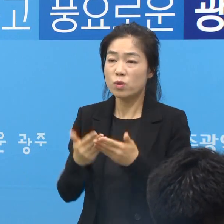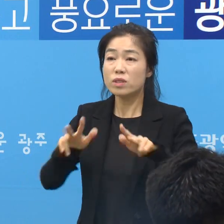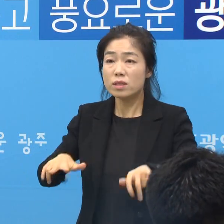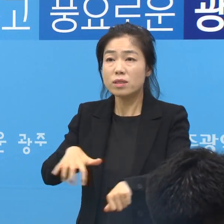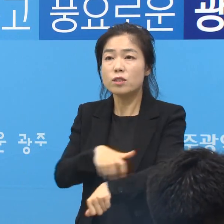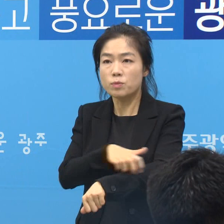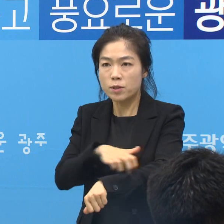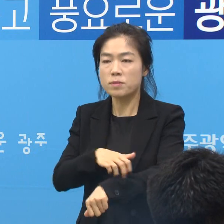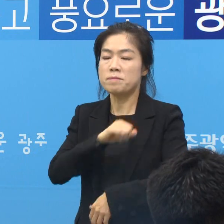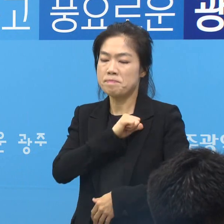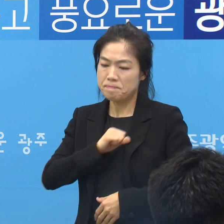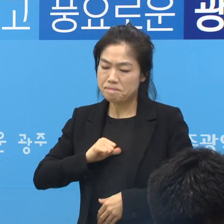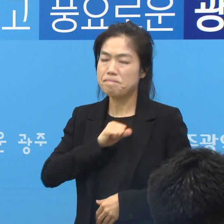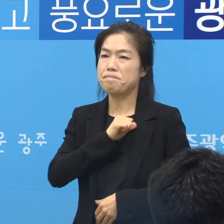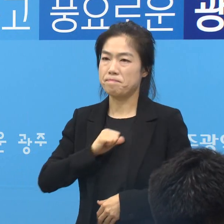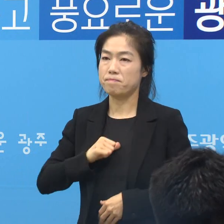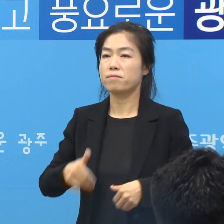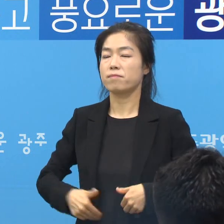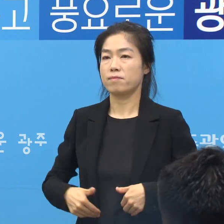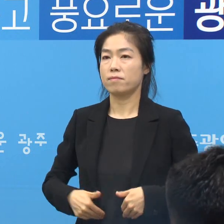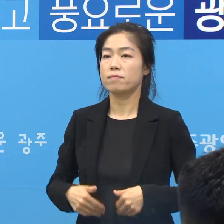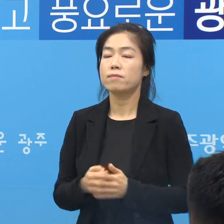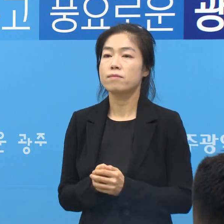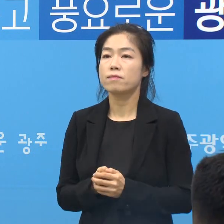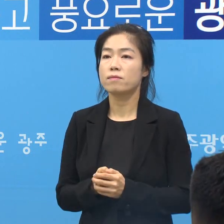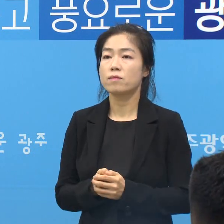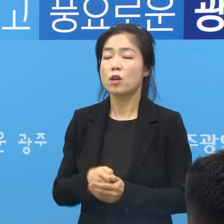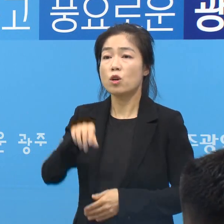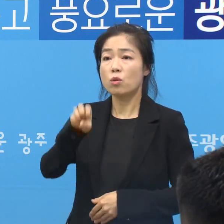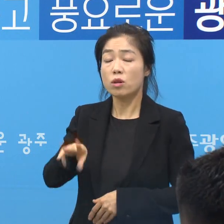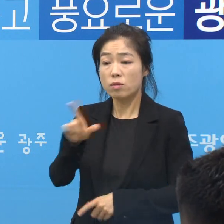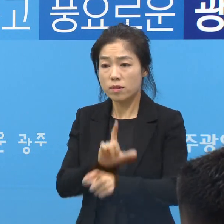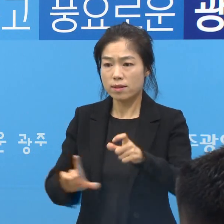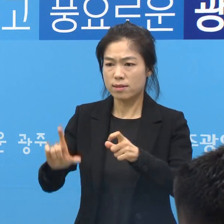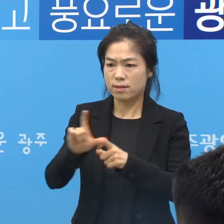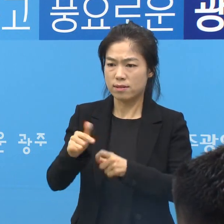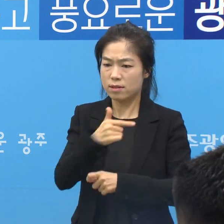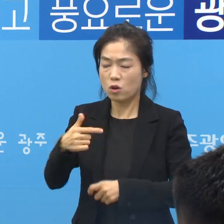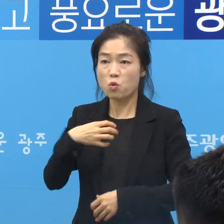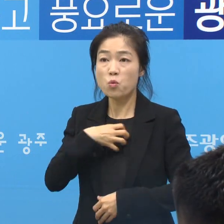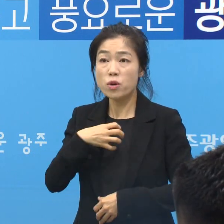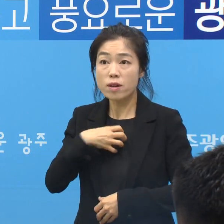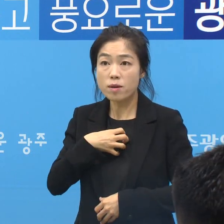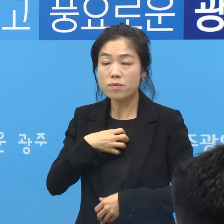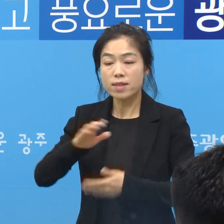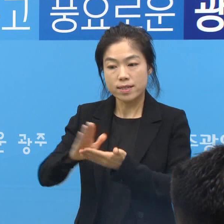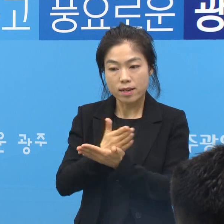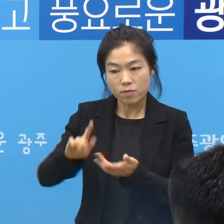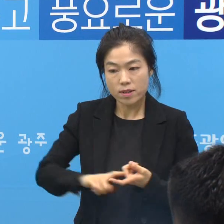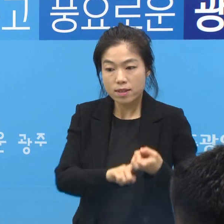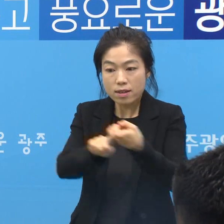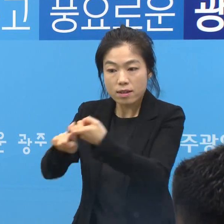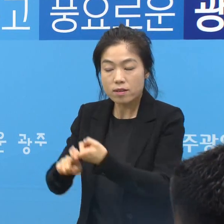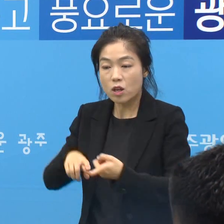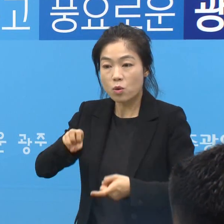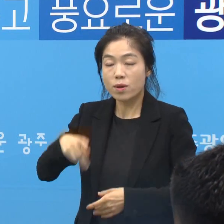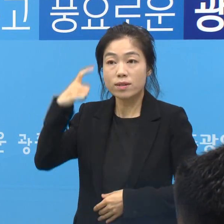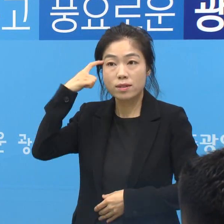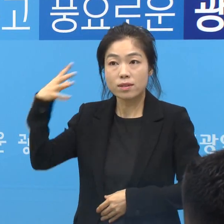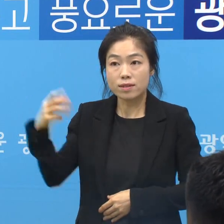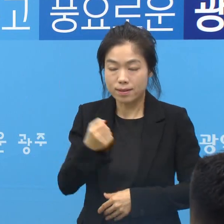불편을 감내해야 합니다. 우리 광주는 이보다 더 큰 위기도 나눔과 연대의 광주